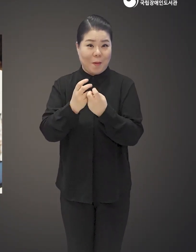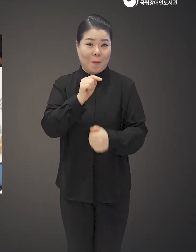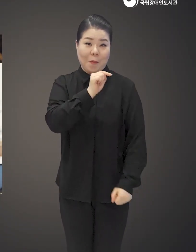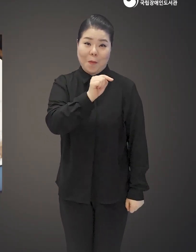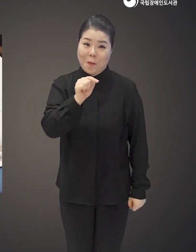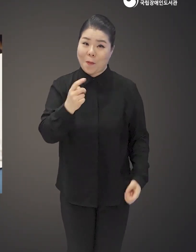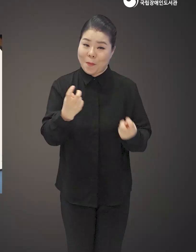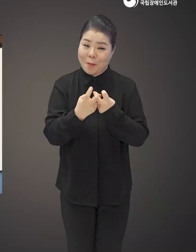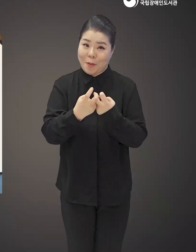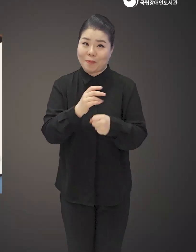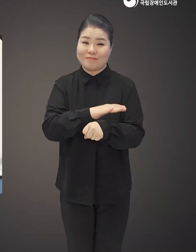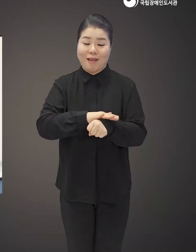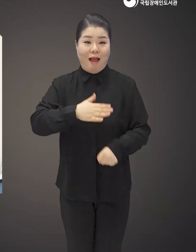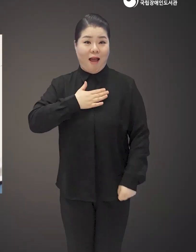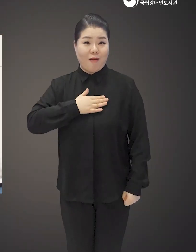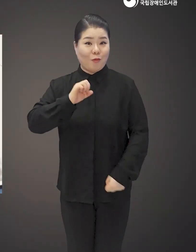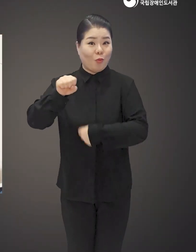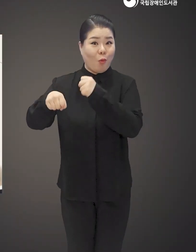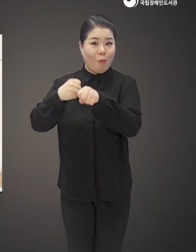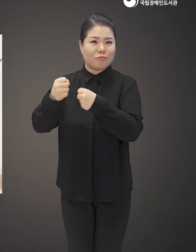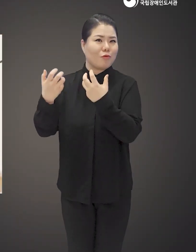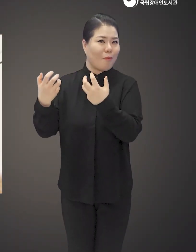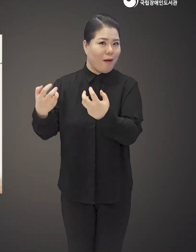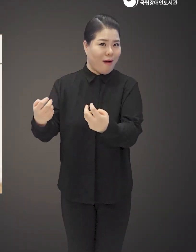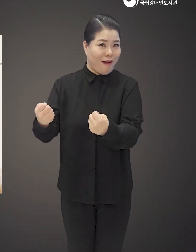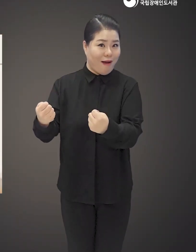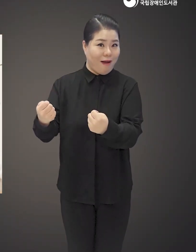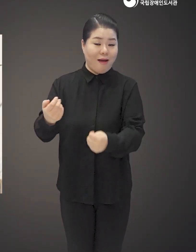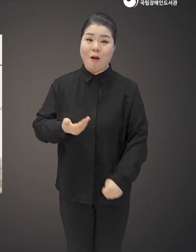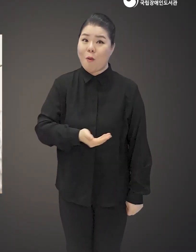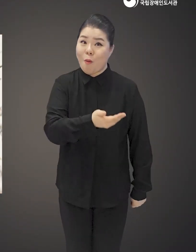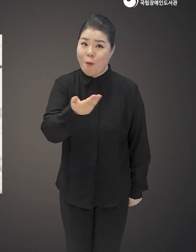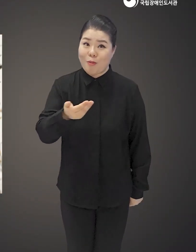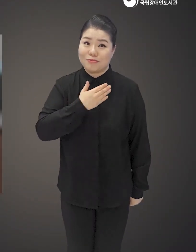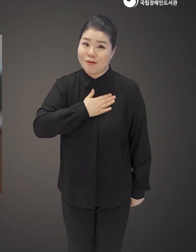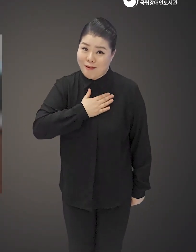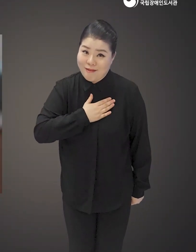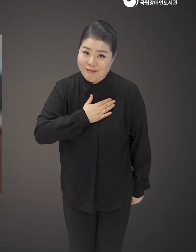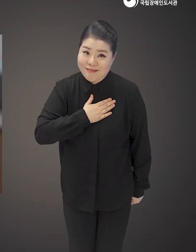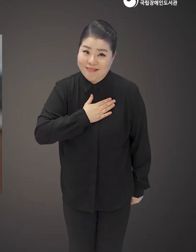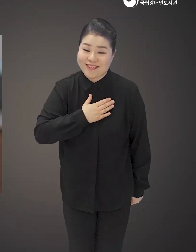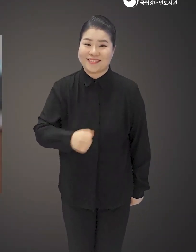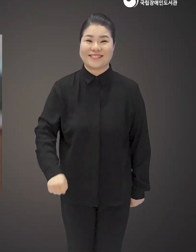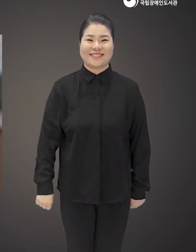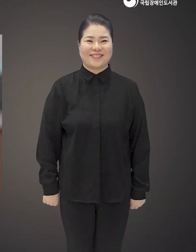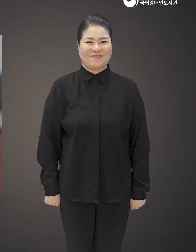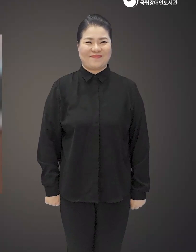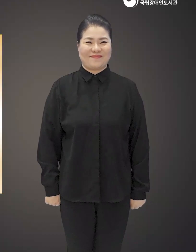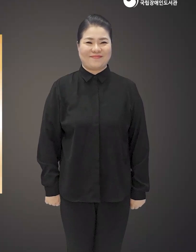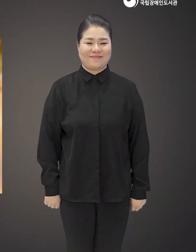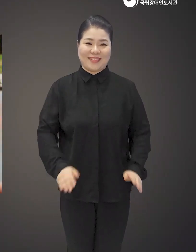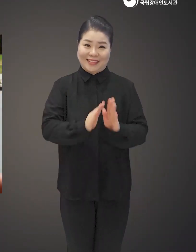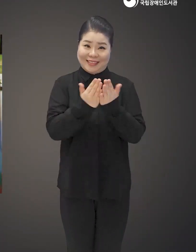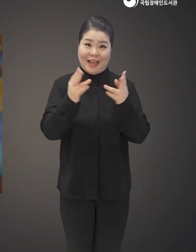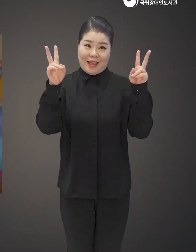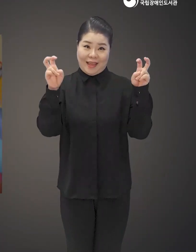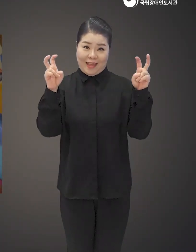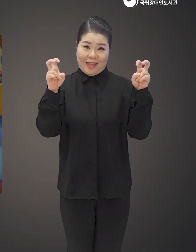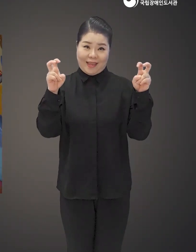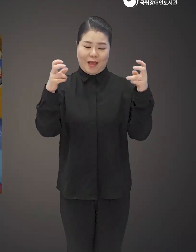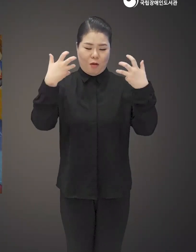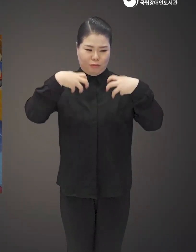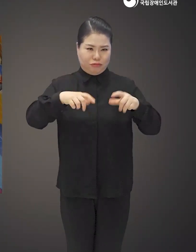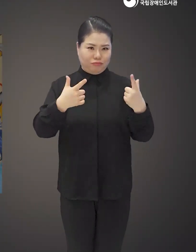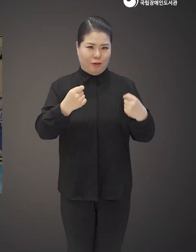이런 여러 가지를 아주 잘 알고 있는 각각의 동물들이 많다는 사실 알고 계셨나요? 책